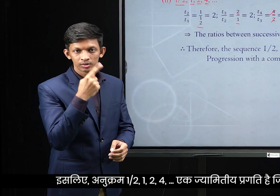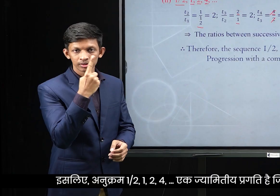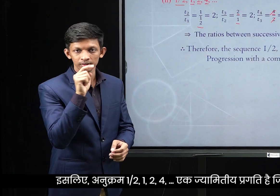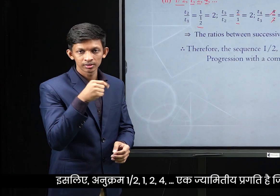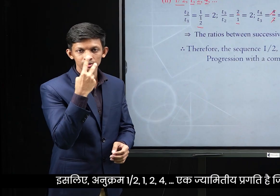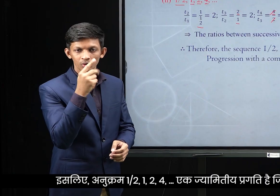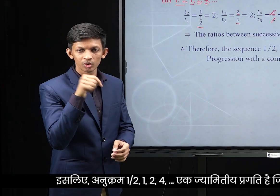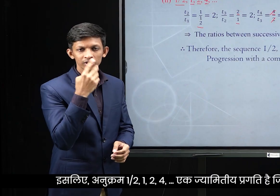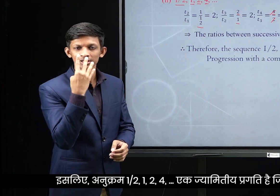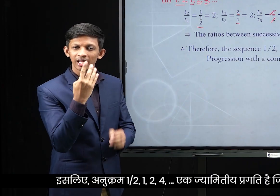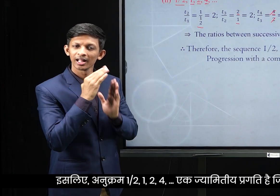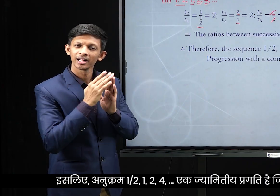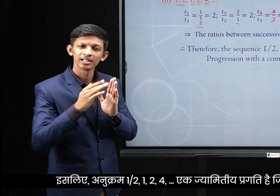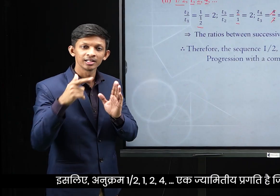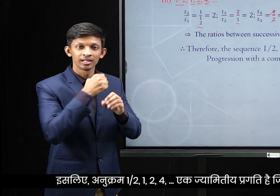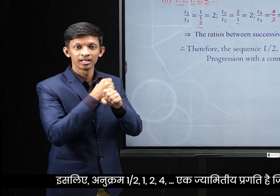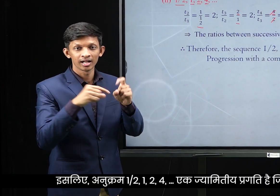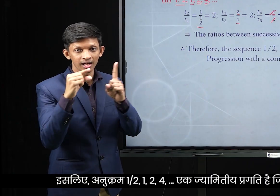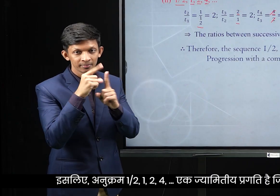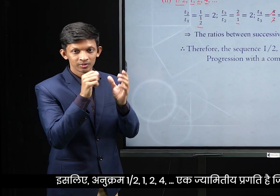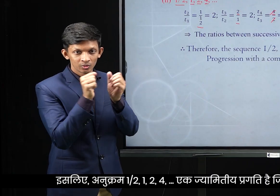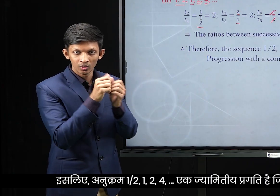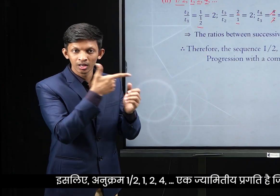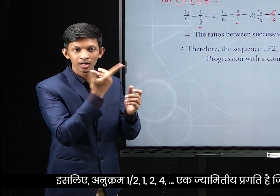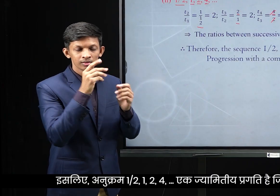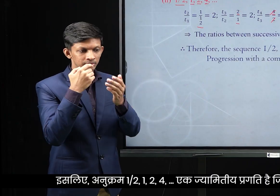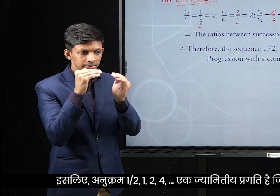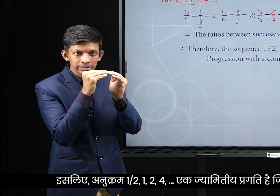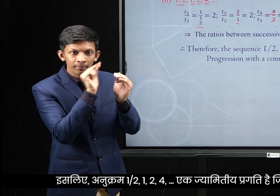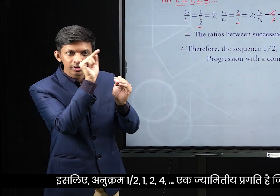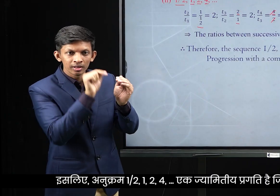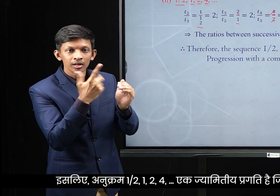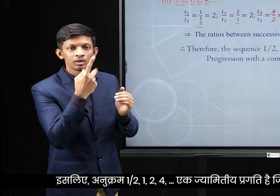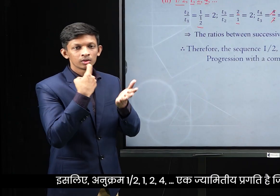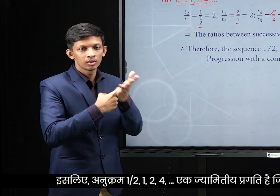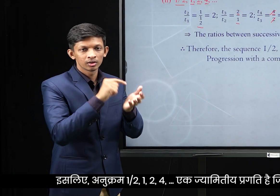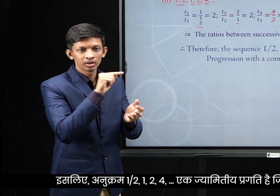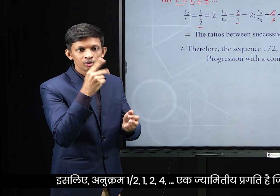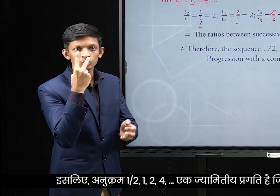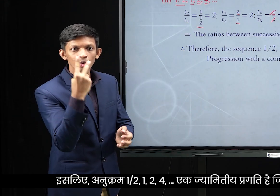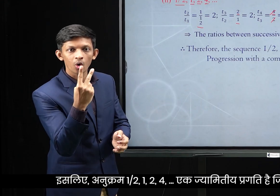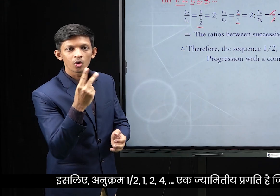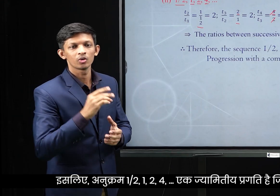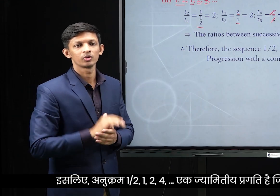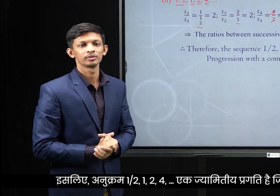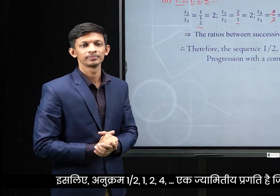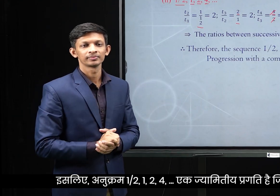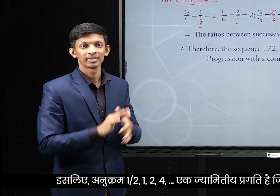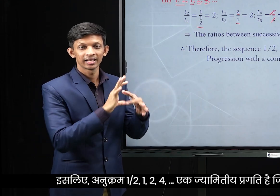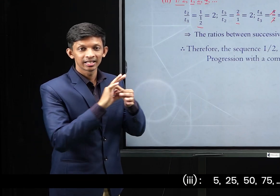2, 4 एक ज्यामितीय प्रगति है जिसका सामान्य अनुपात R is equal 2 है।